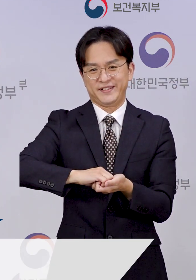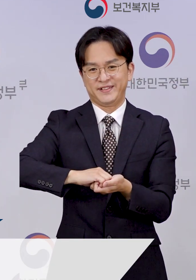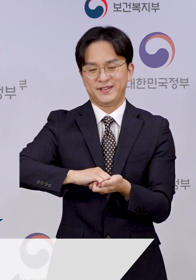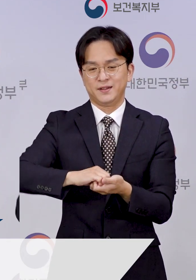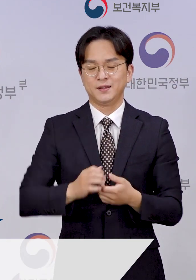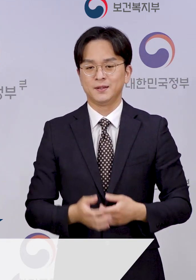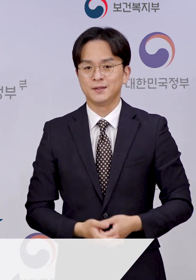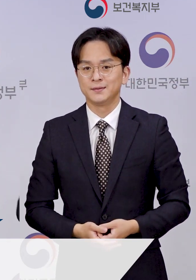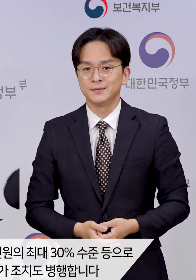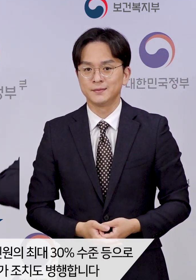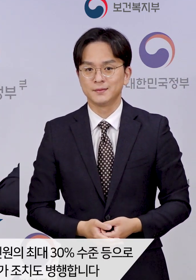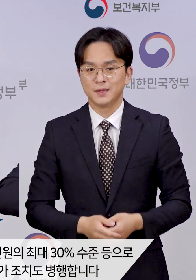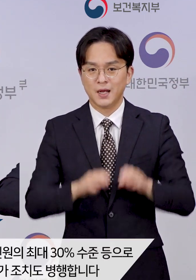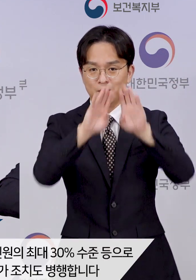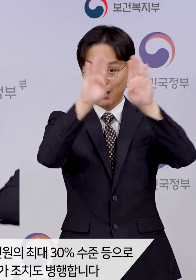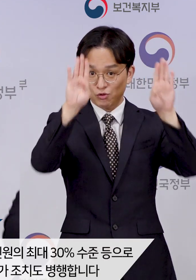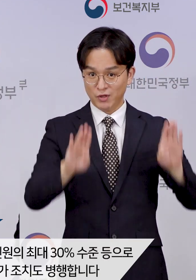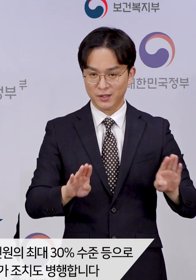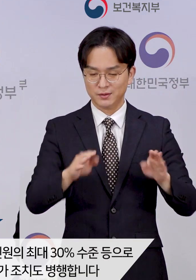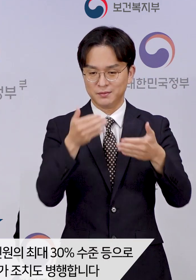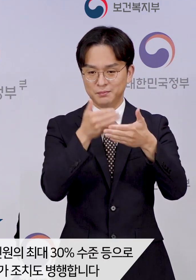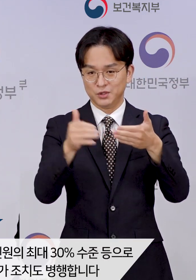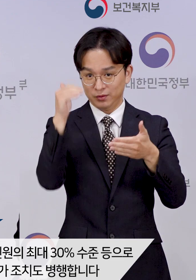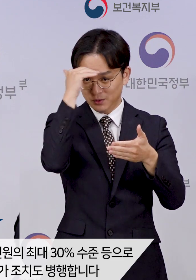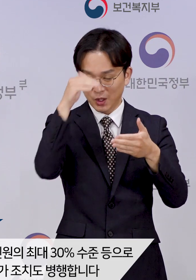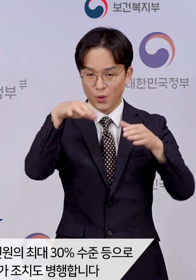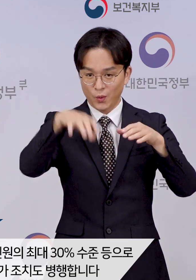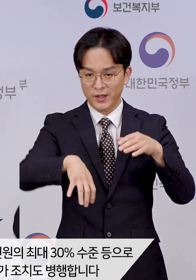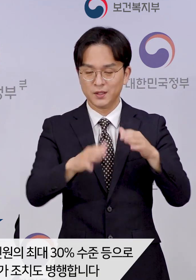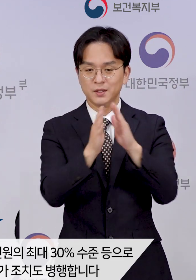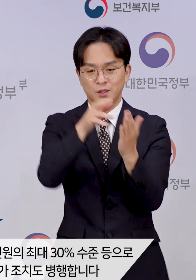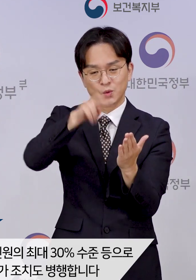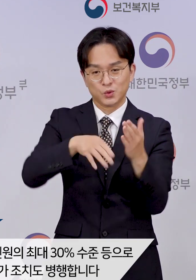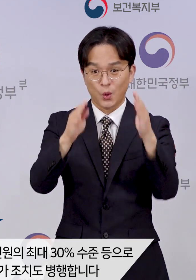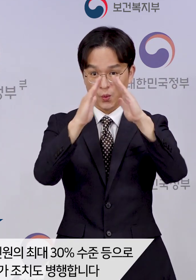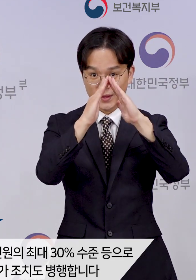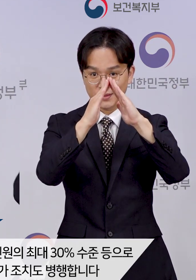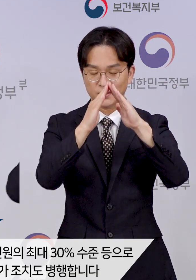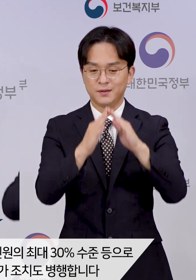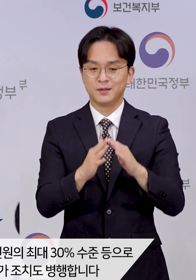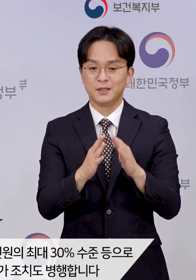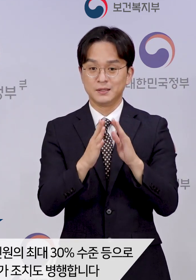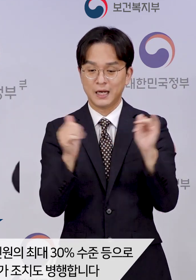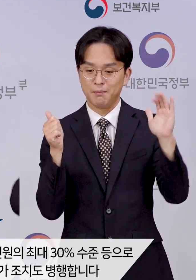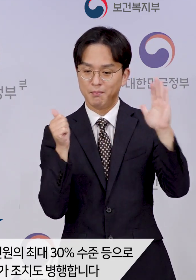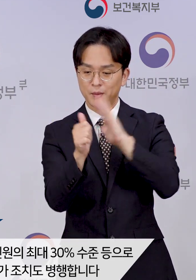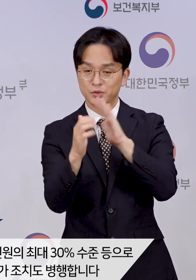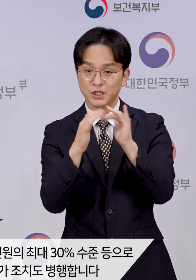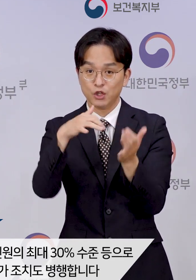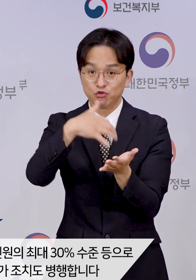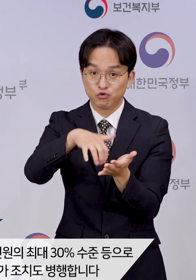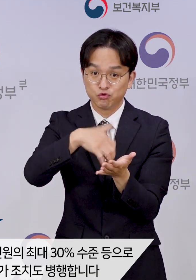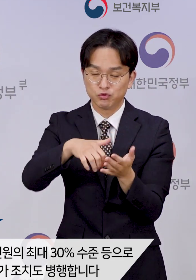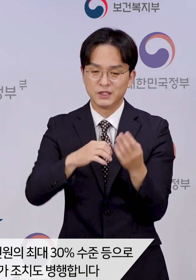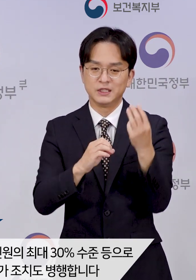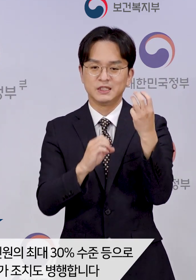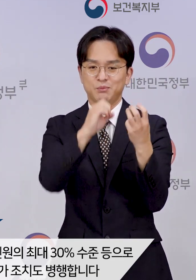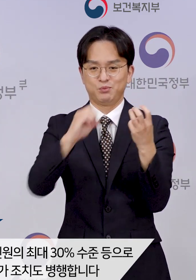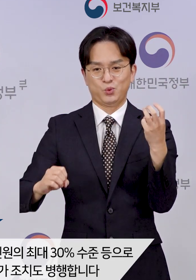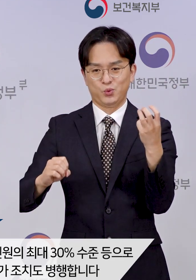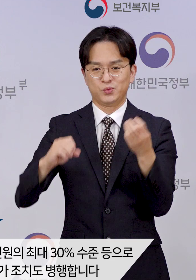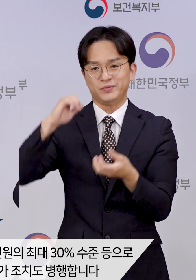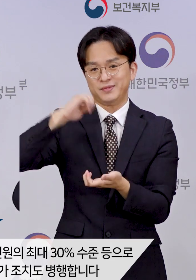됩니다. 기존과 같이 박물관, 미술관, 도서관은 시간당 수용 가능한 인원의